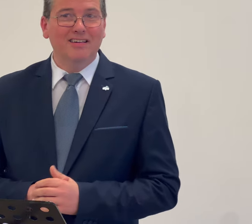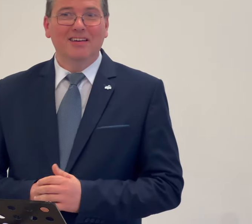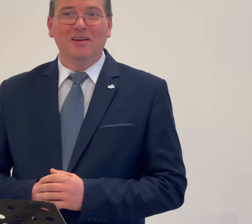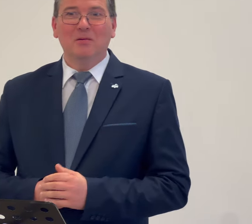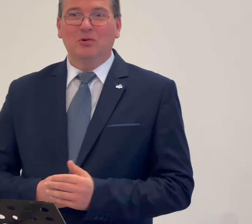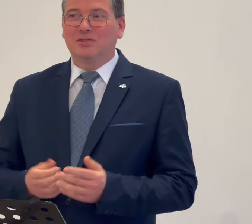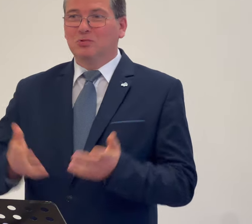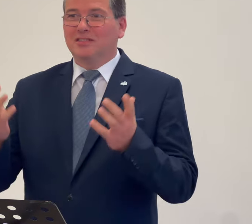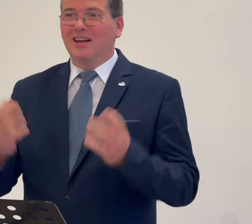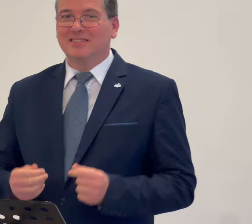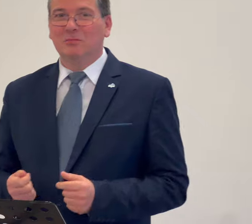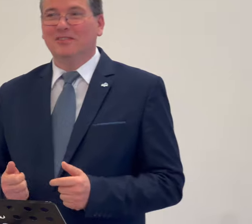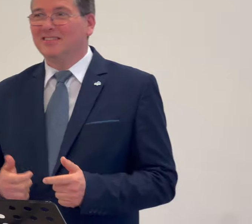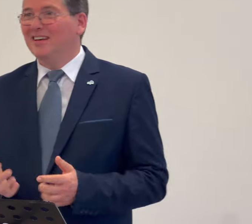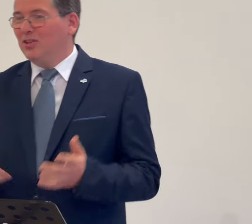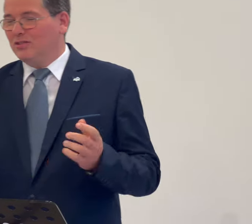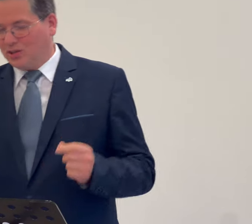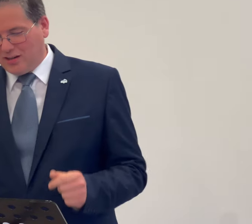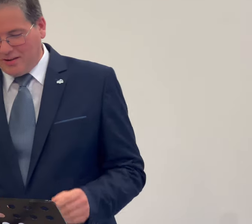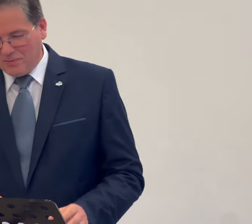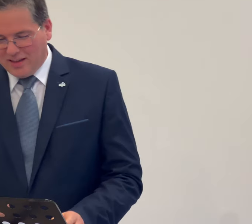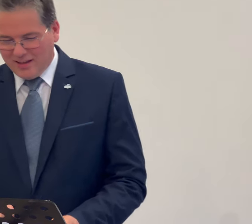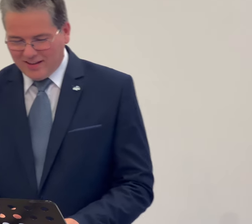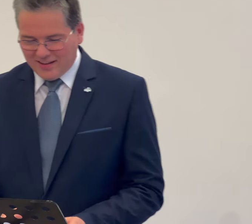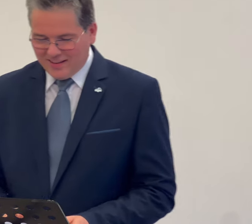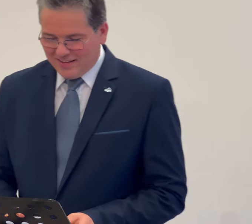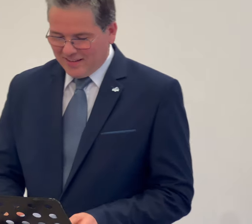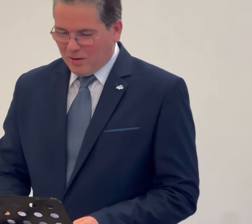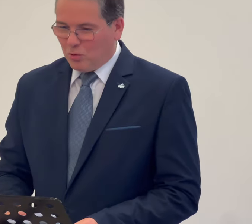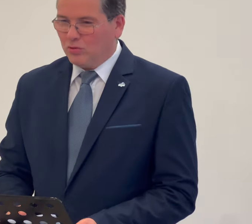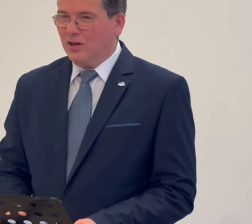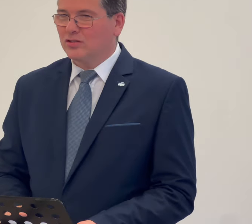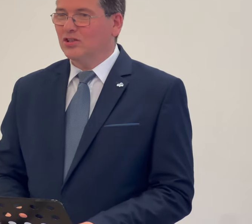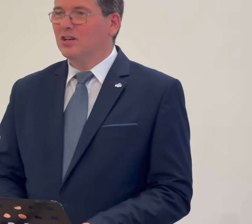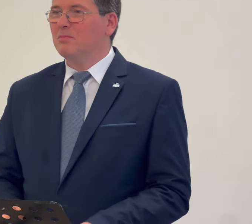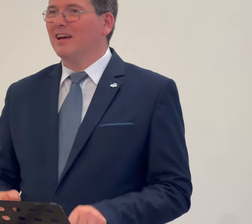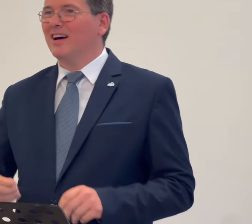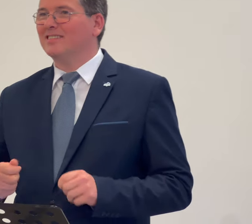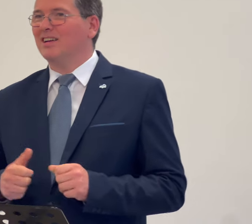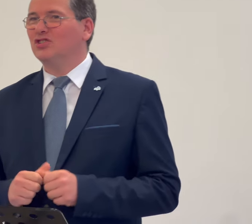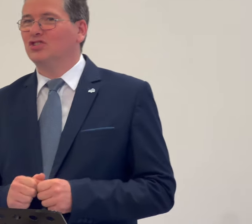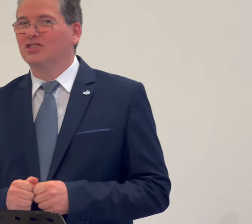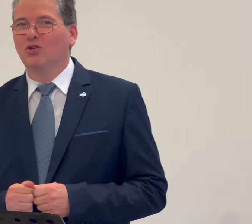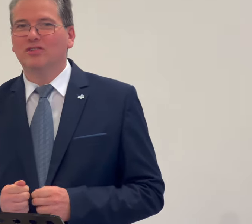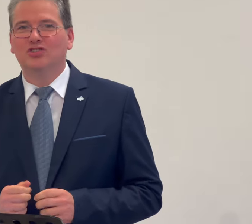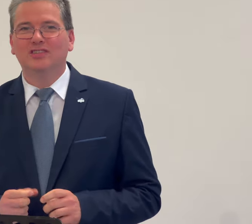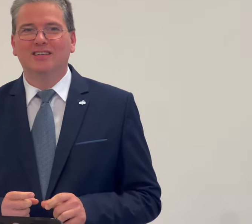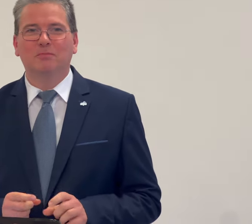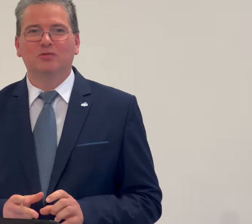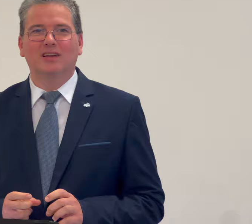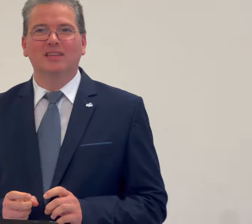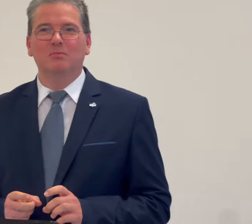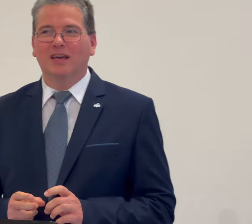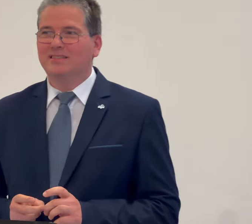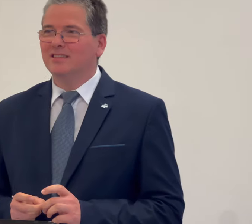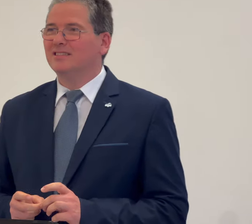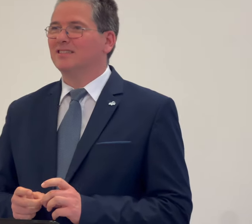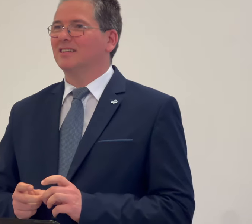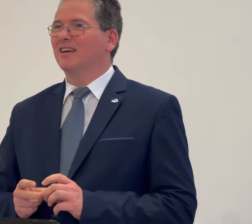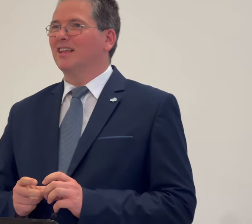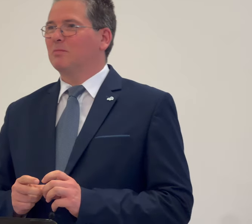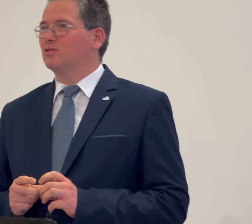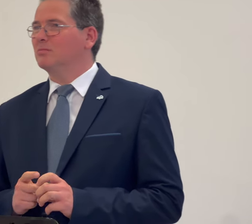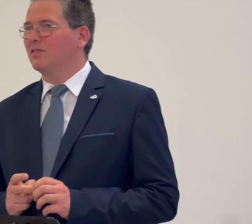nemocná, pospustila jsem si tě, takže pokud někdo slyšel mé kázání z Českého Těšína za poslední